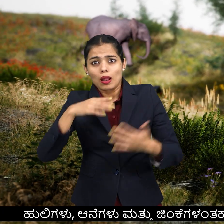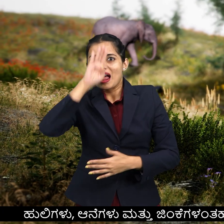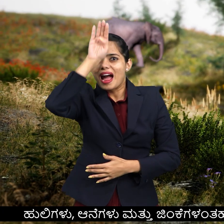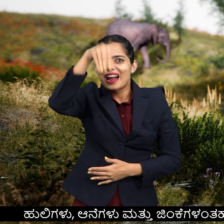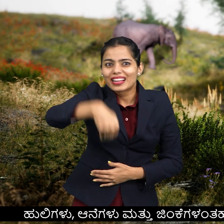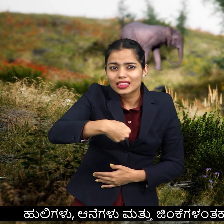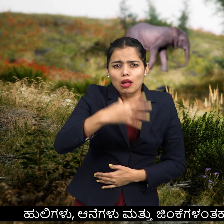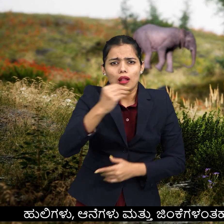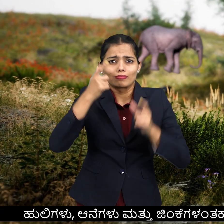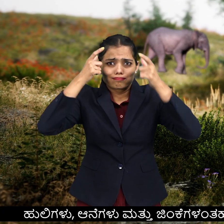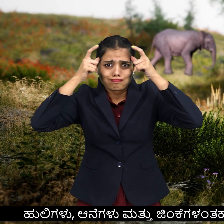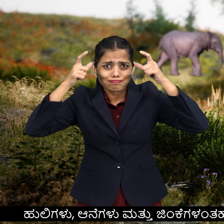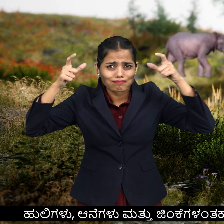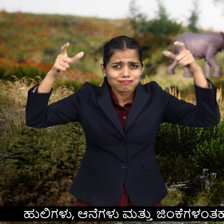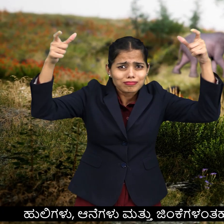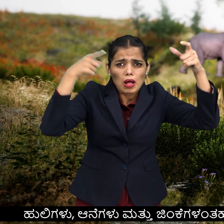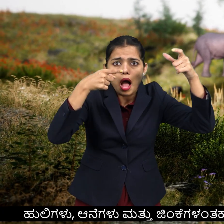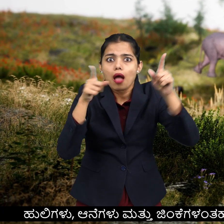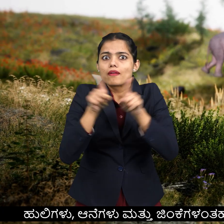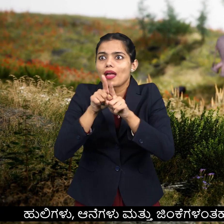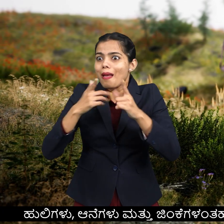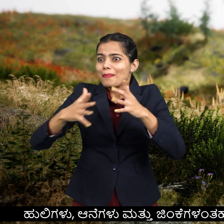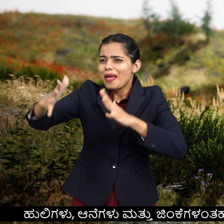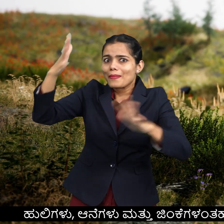ಈ ಹುಲ್ಲಿನಲ್ಲಿ ಅಡಗಿರಬಹುದು.